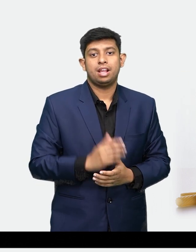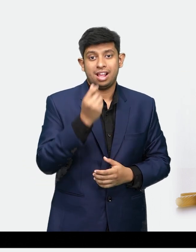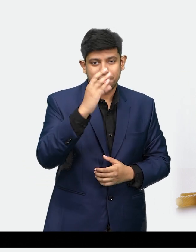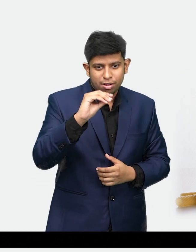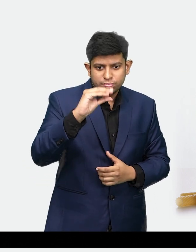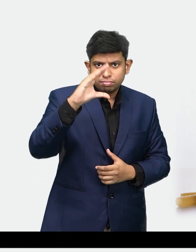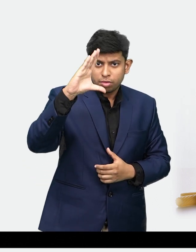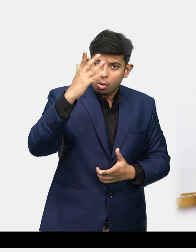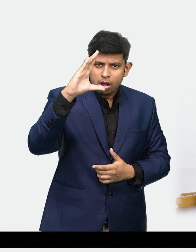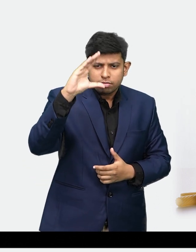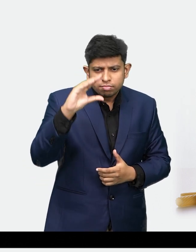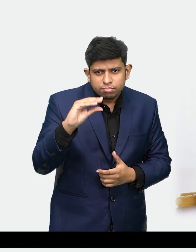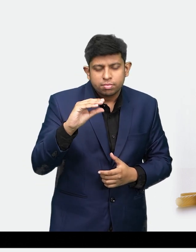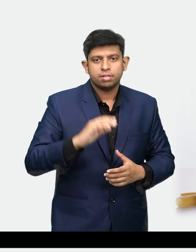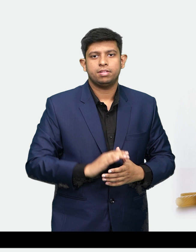ఘన పరిమాణము,